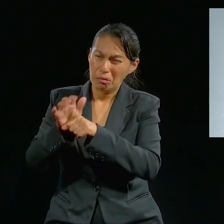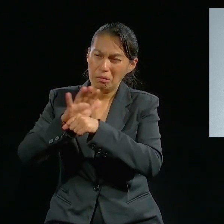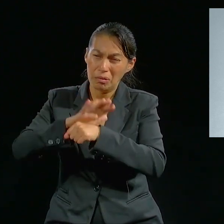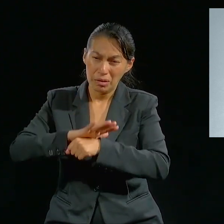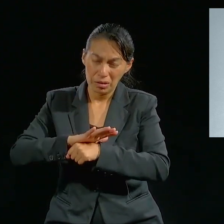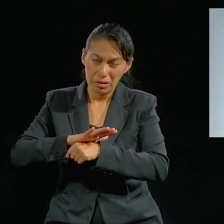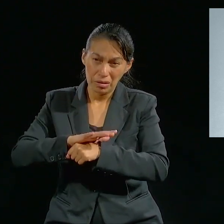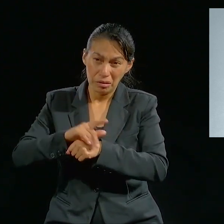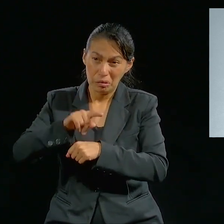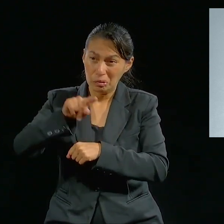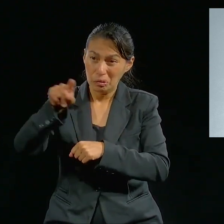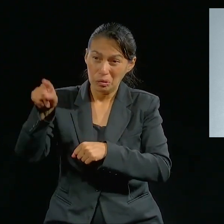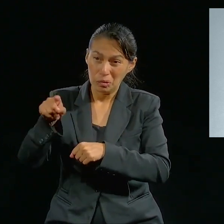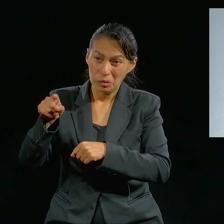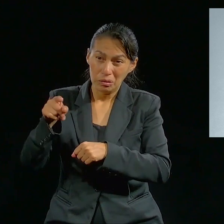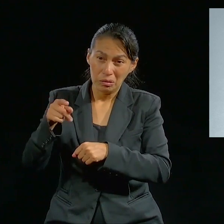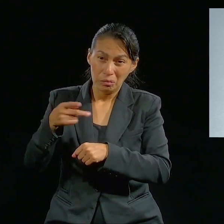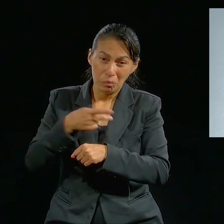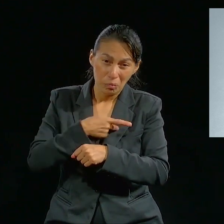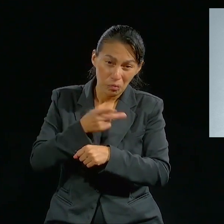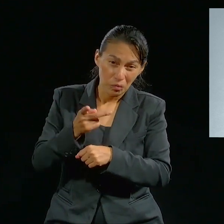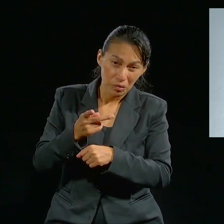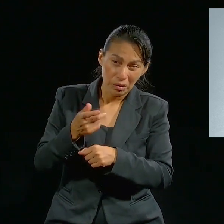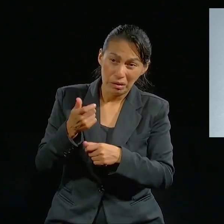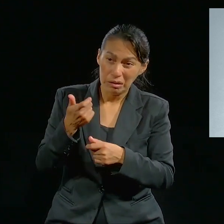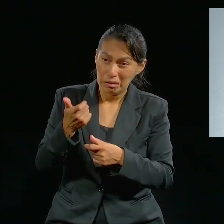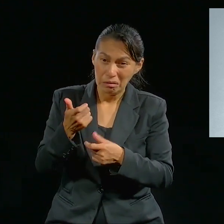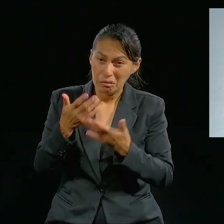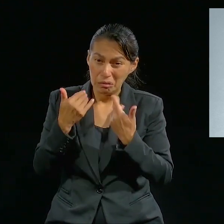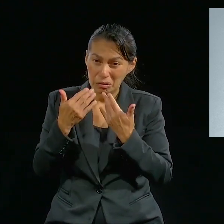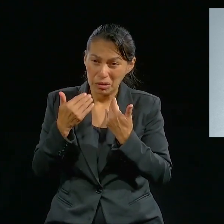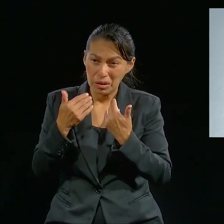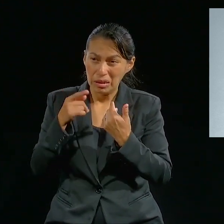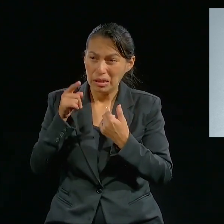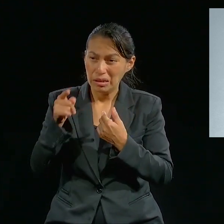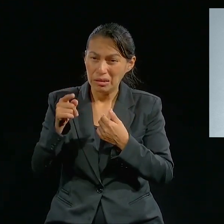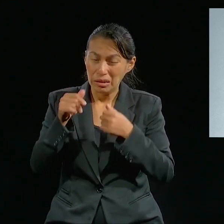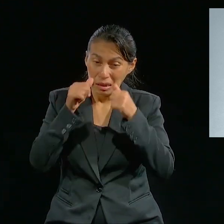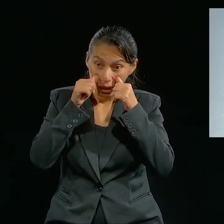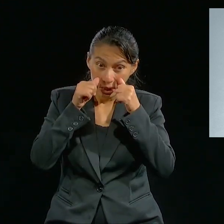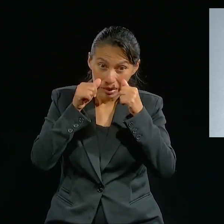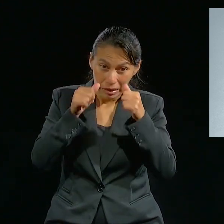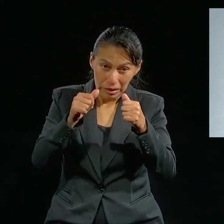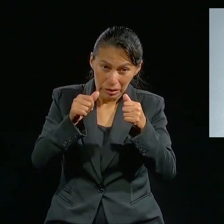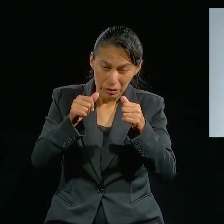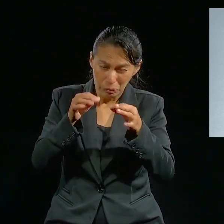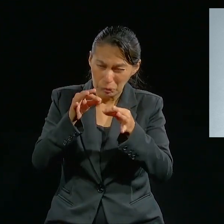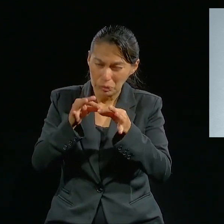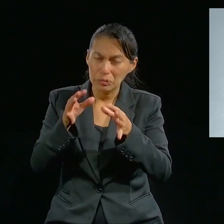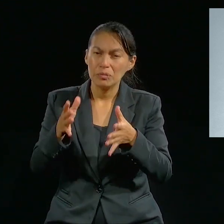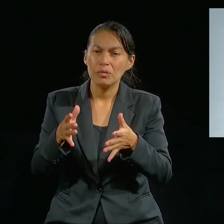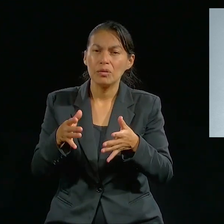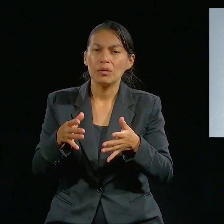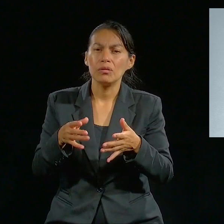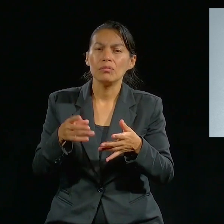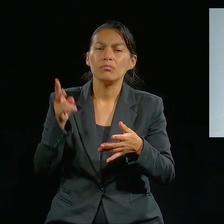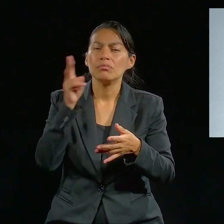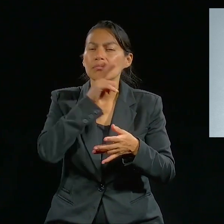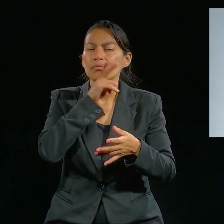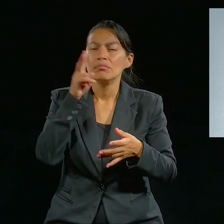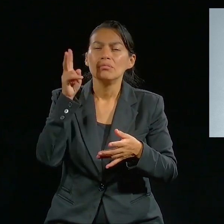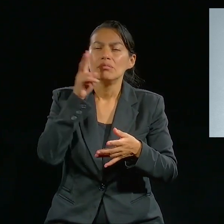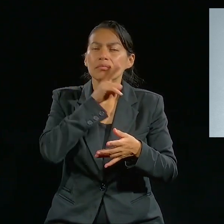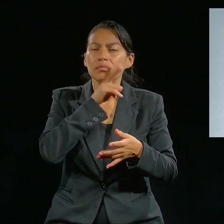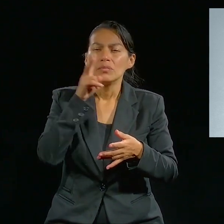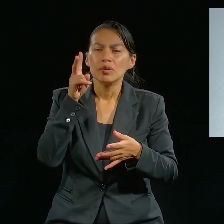con COVID pero personas que necesitaban una atención en la que se requería quizás oxígeno pero